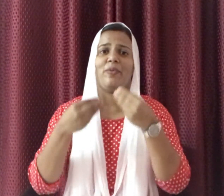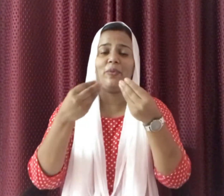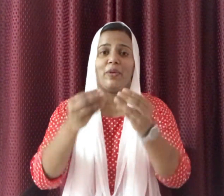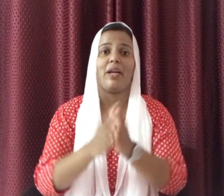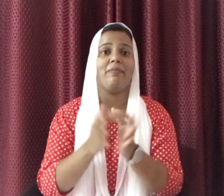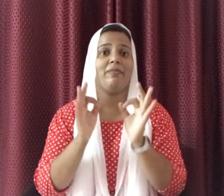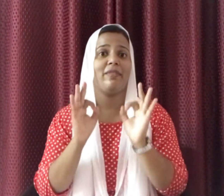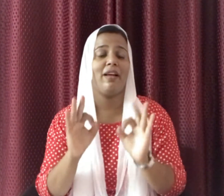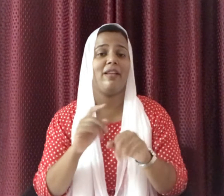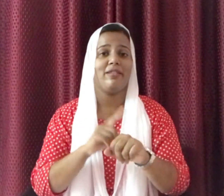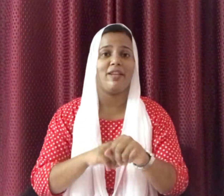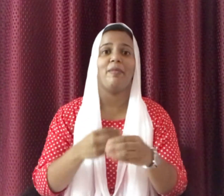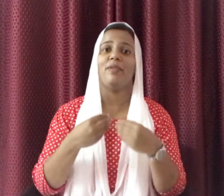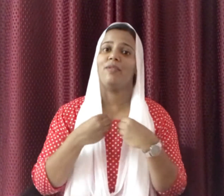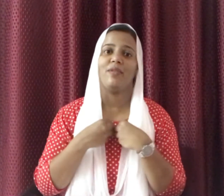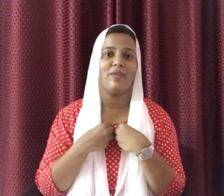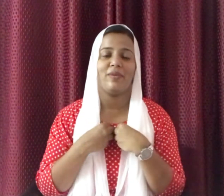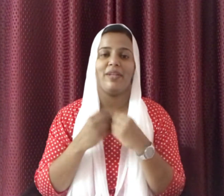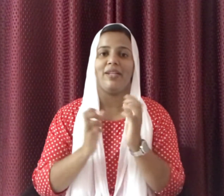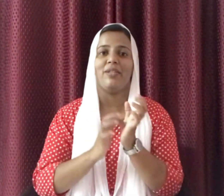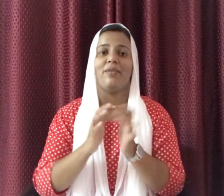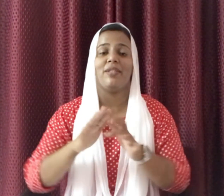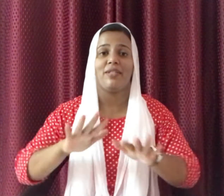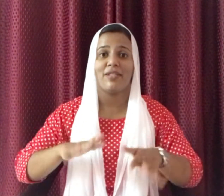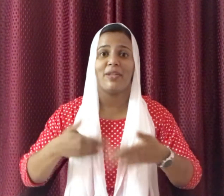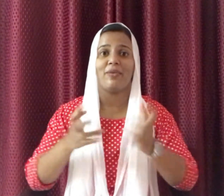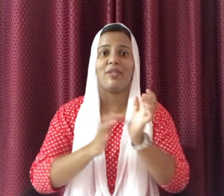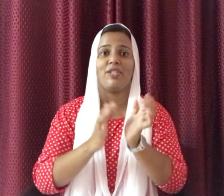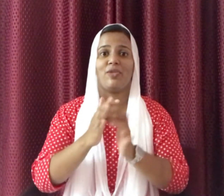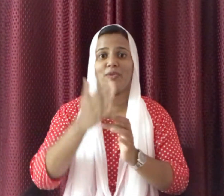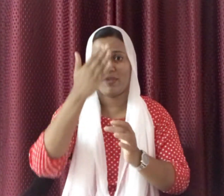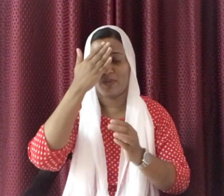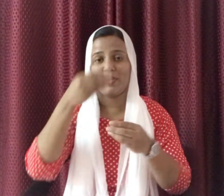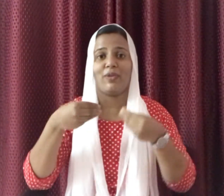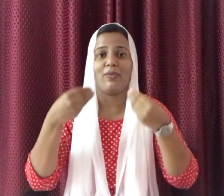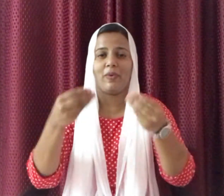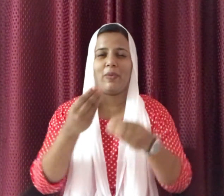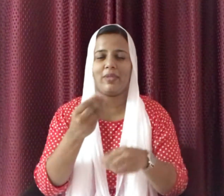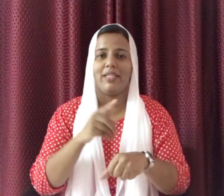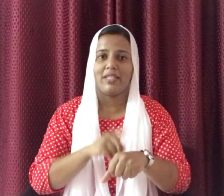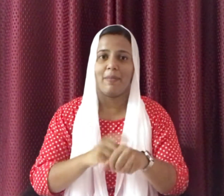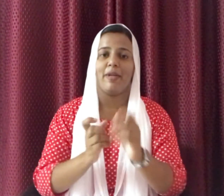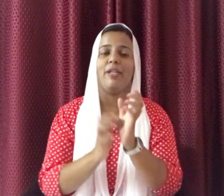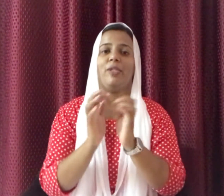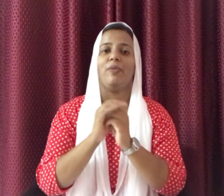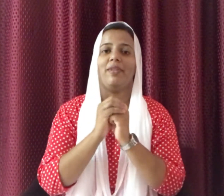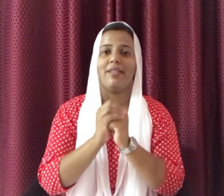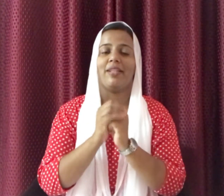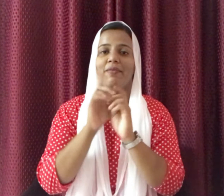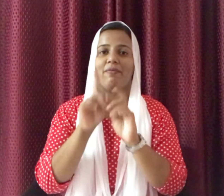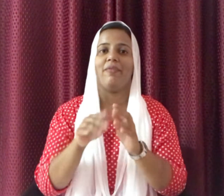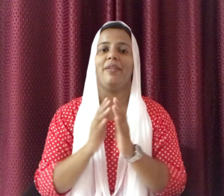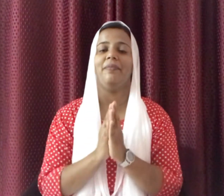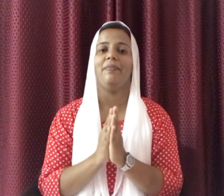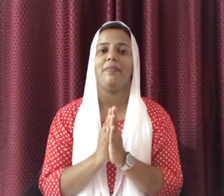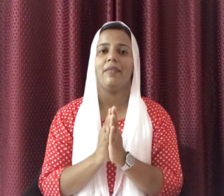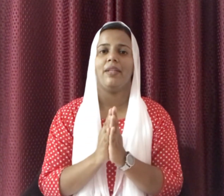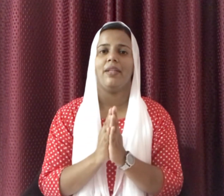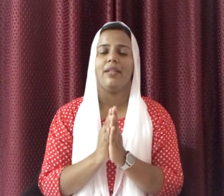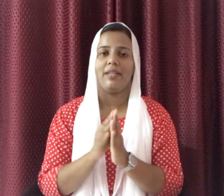തന്നിരിക്കുന്ന നല്ല സമയമാണല്ലോ പ്രിയപ്പെട്ടവർ. സന്തോഷത്തോടെ കർത്താവിന് സ്തോത്രം പറയണം. ആമേൻ. അല്പസമയം കർത്താവിനെ ആരാധിക്കണം. ആമേൻ, ആമേൻ. വേണമെങ്കിൽ ഈ